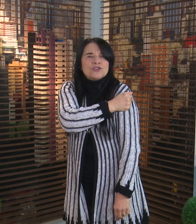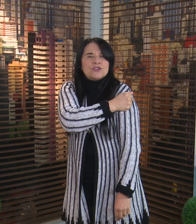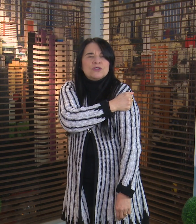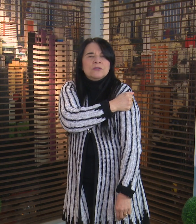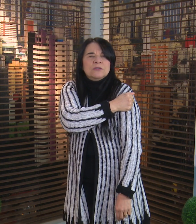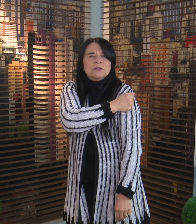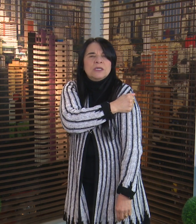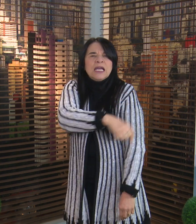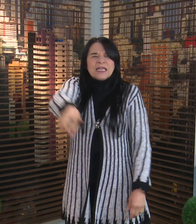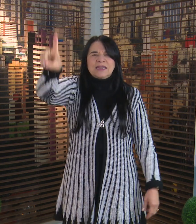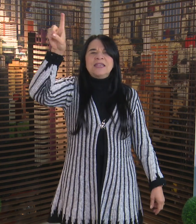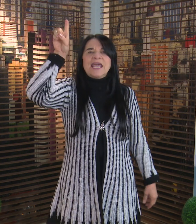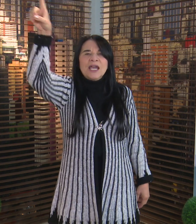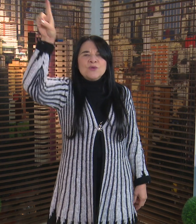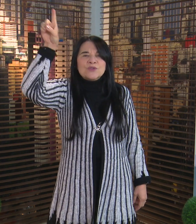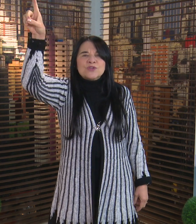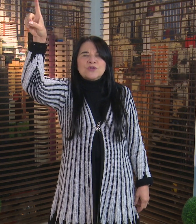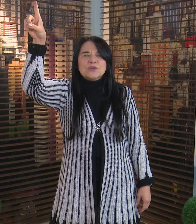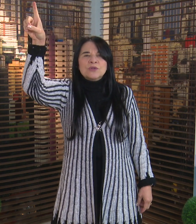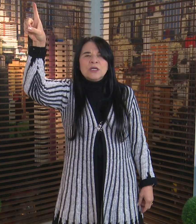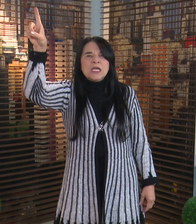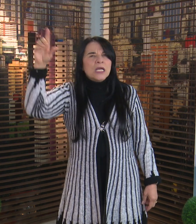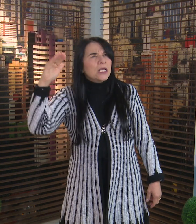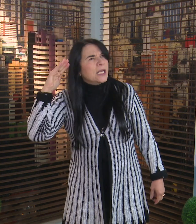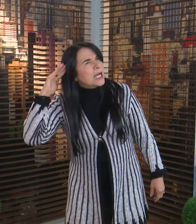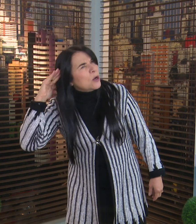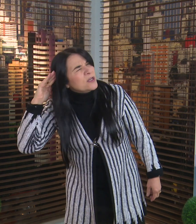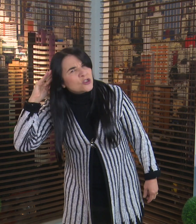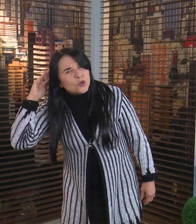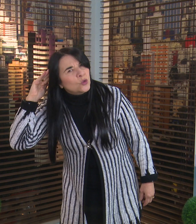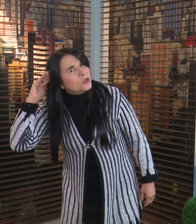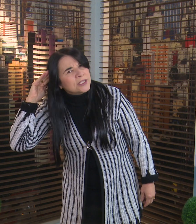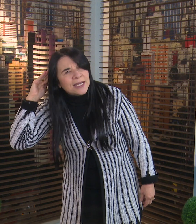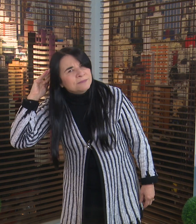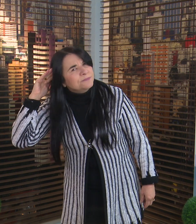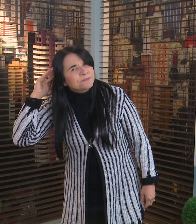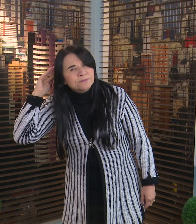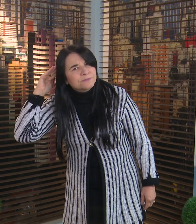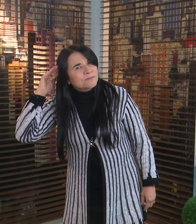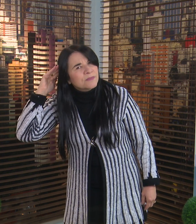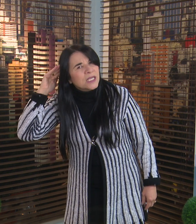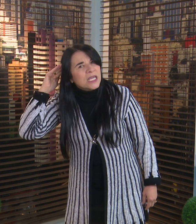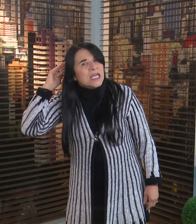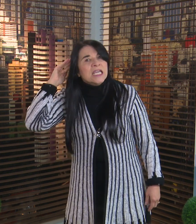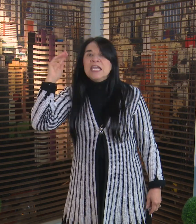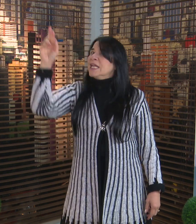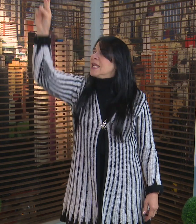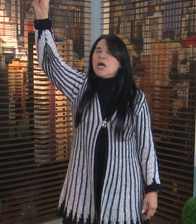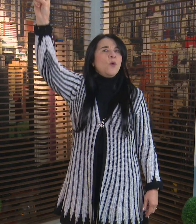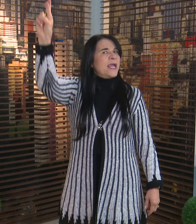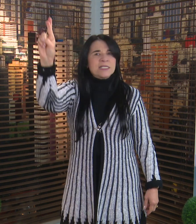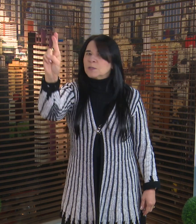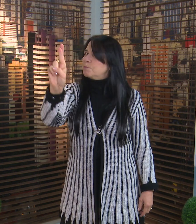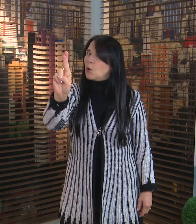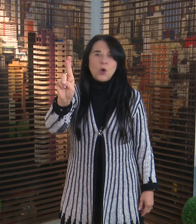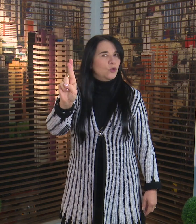Alunos, Deus não escuta e não